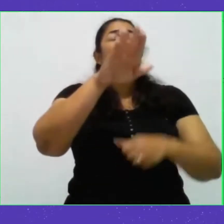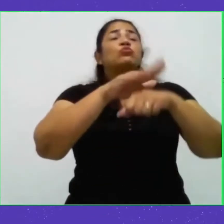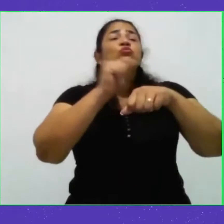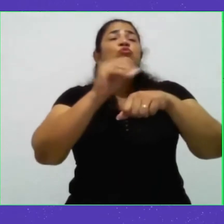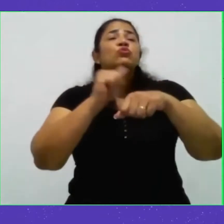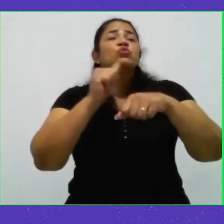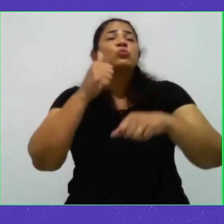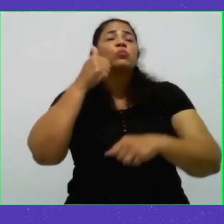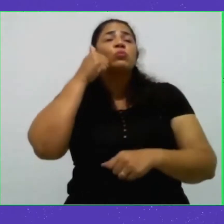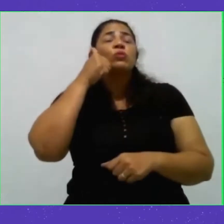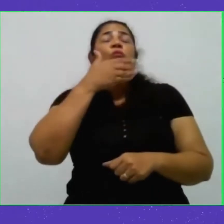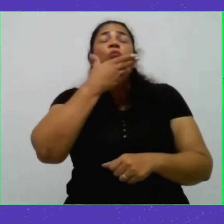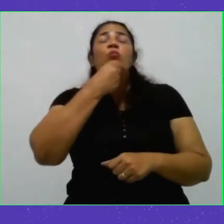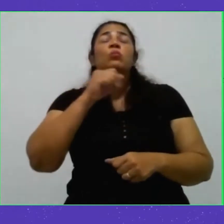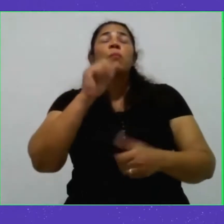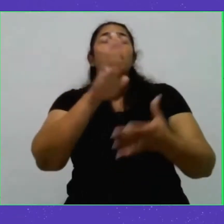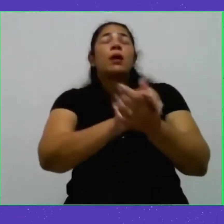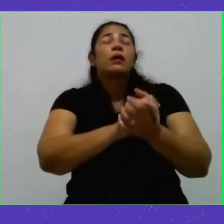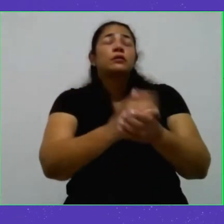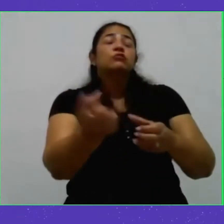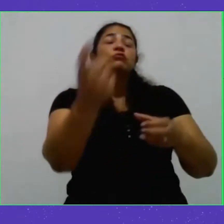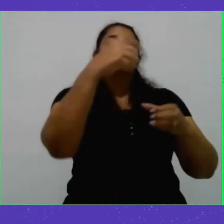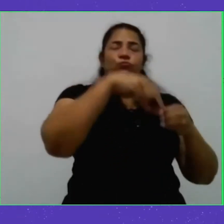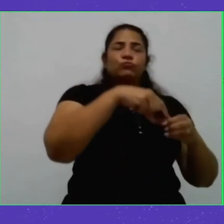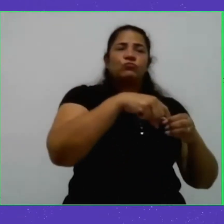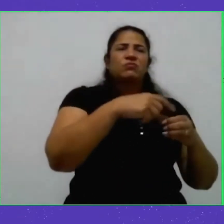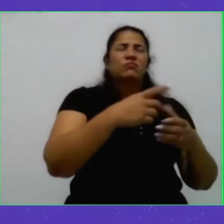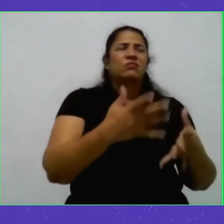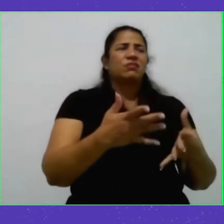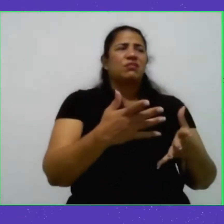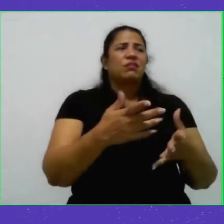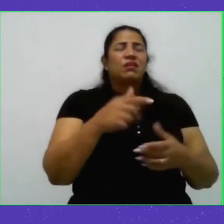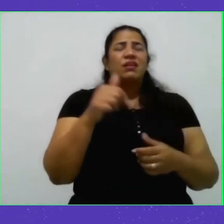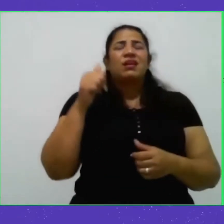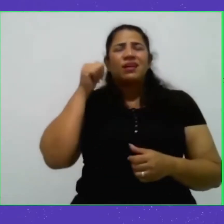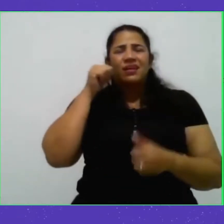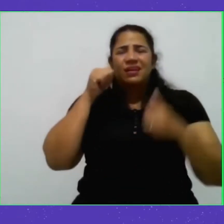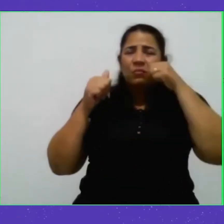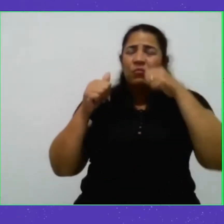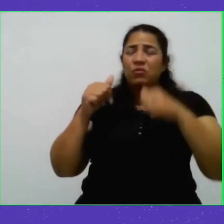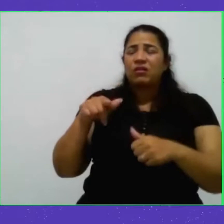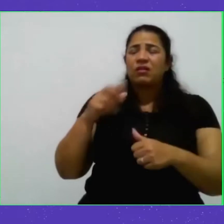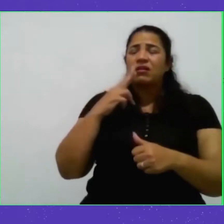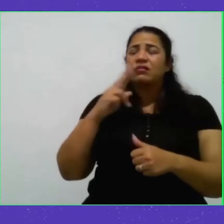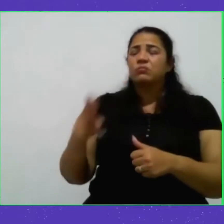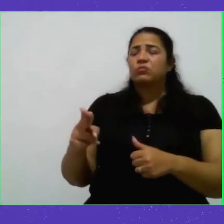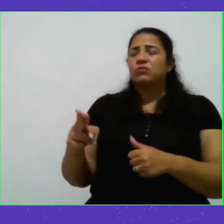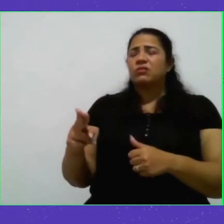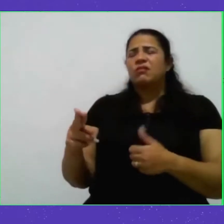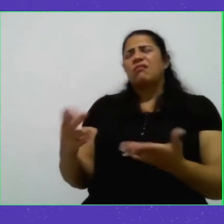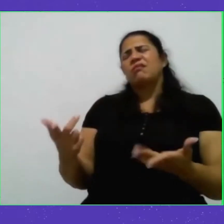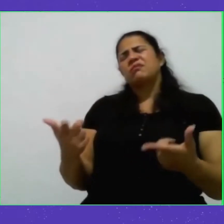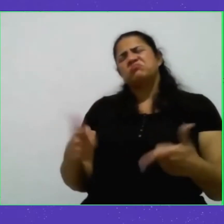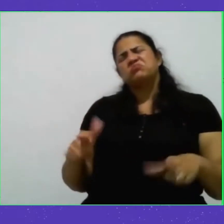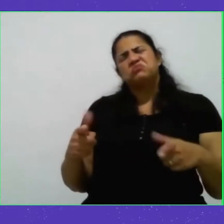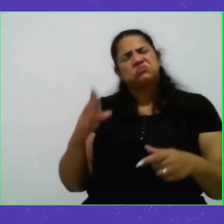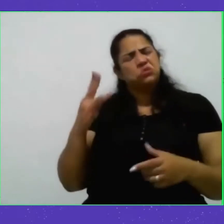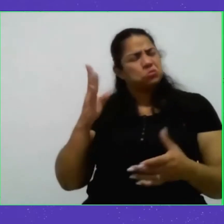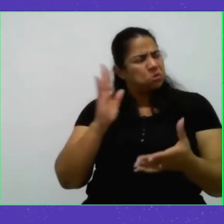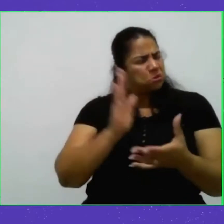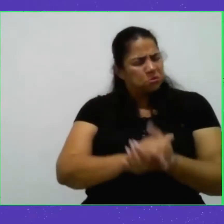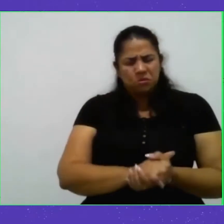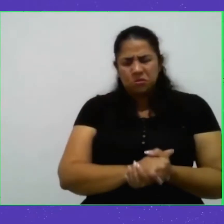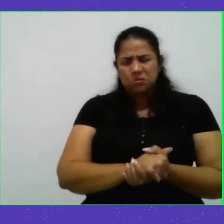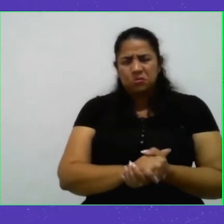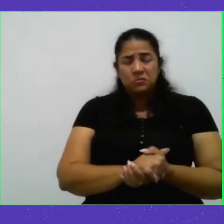Aí o Senhor falou assim: bem disseste, não tenho marido, porque 5 maridos